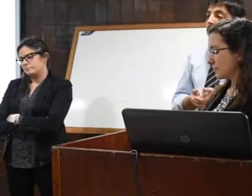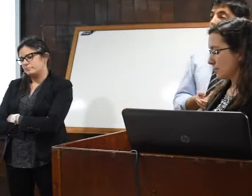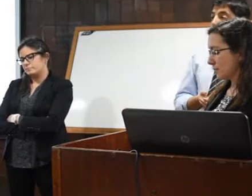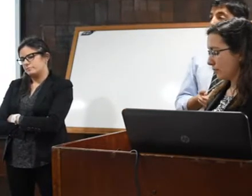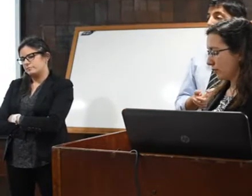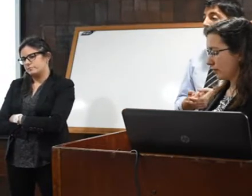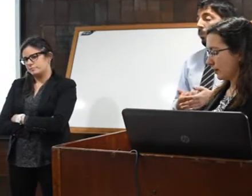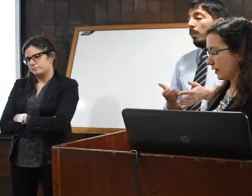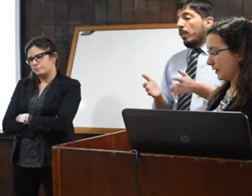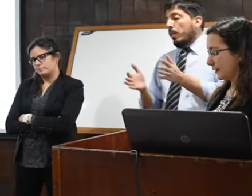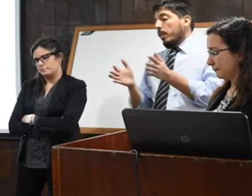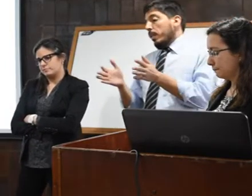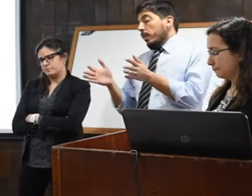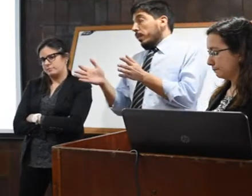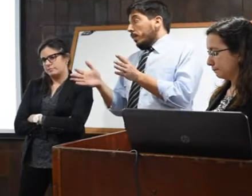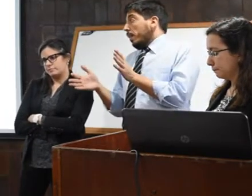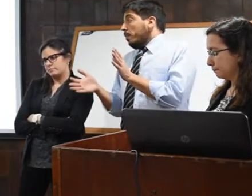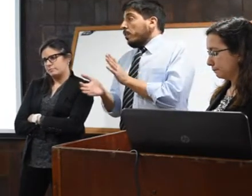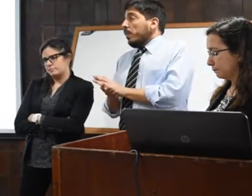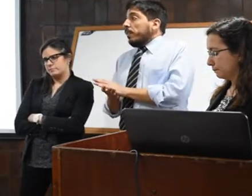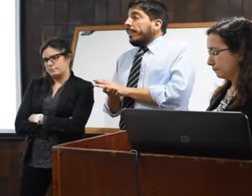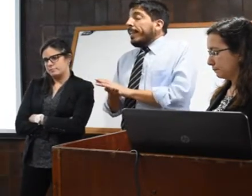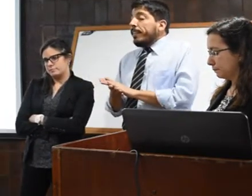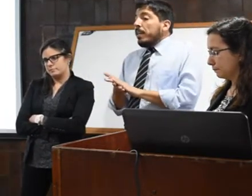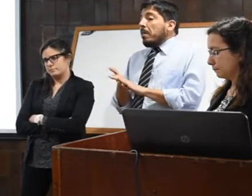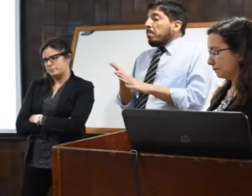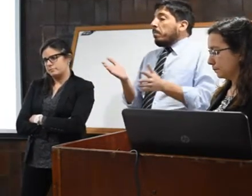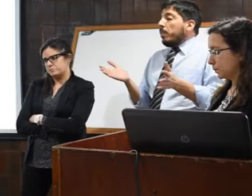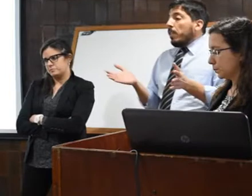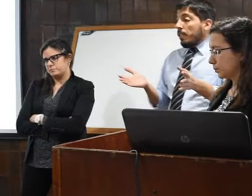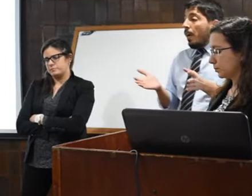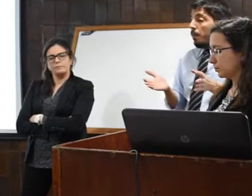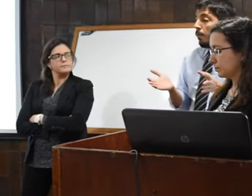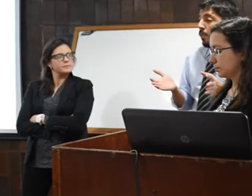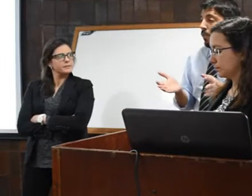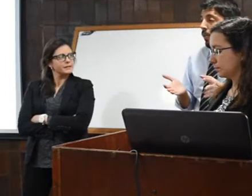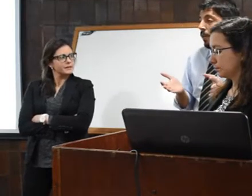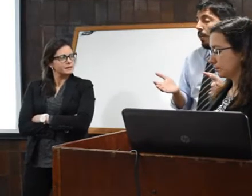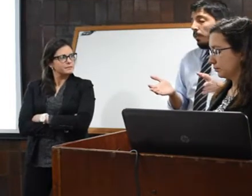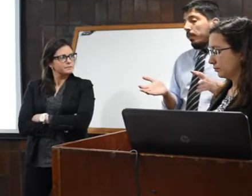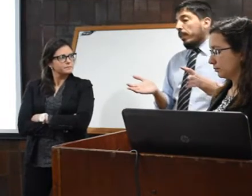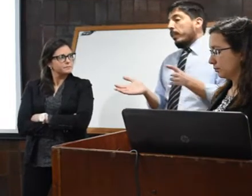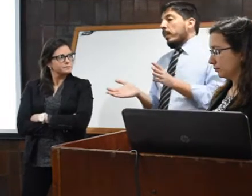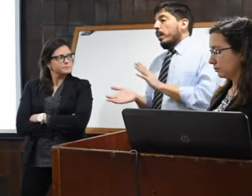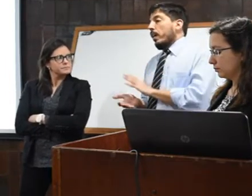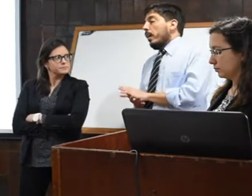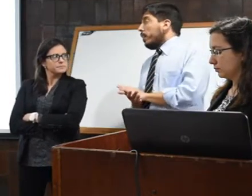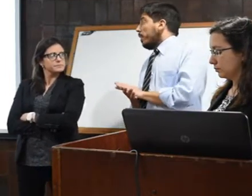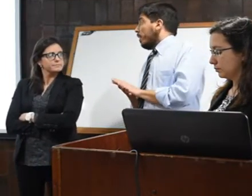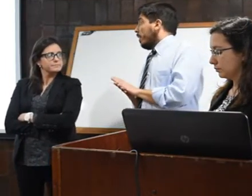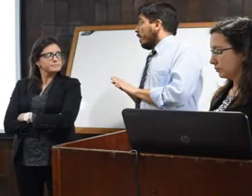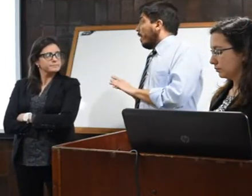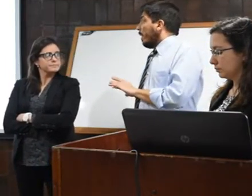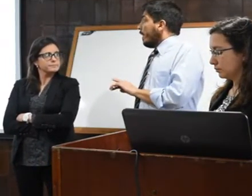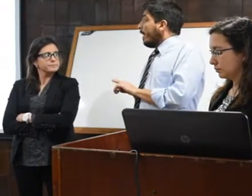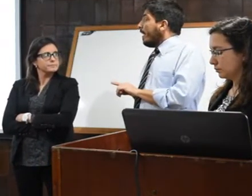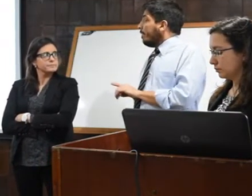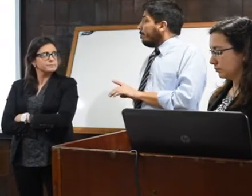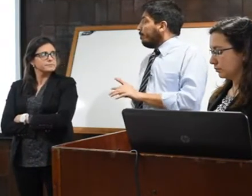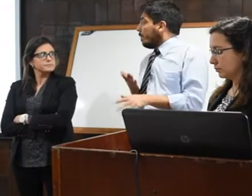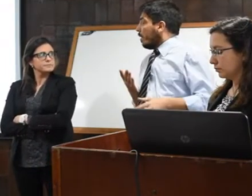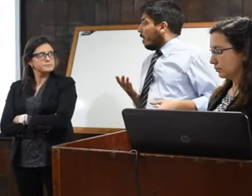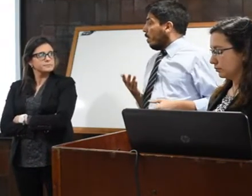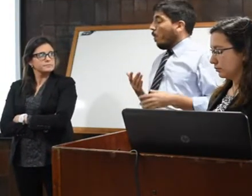la tablet determinó en corto entonces me quedé ya sabes a saber en